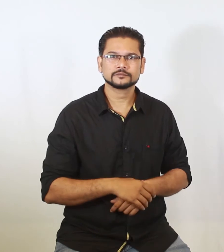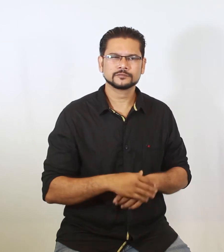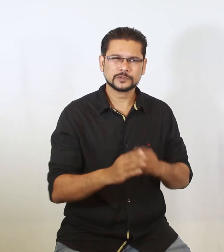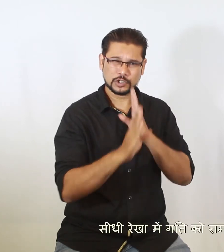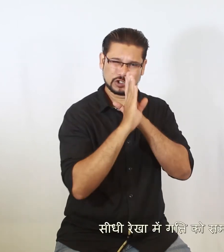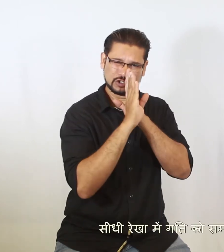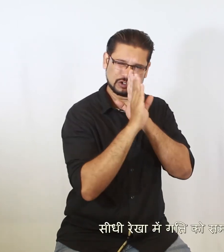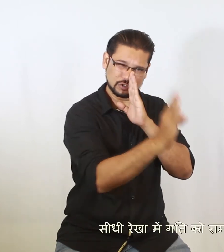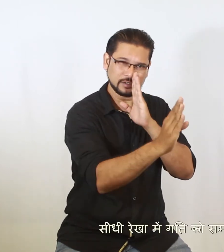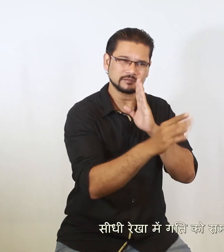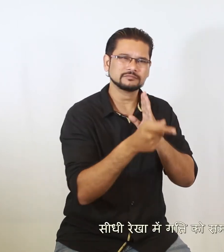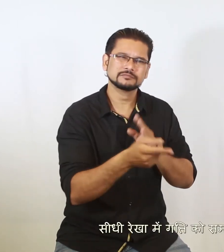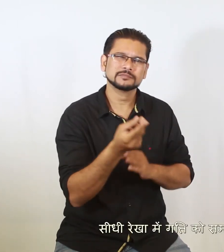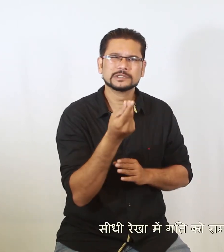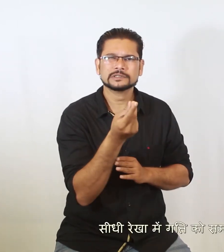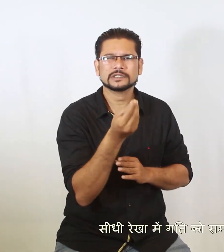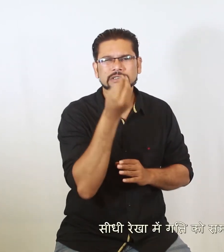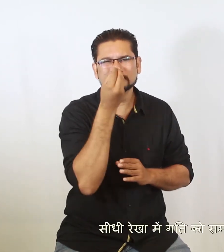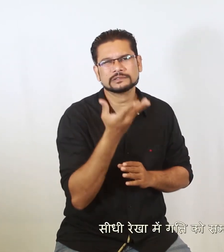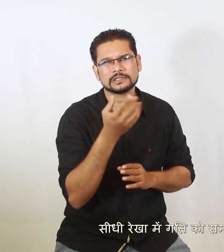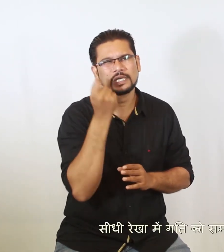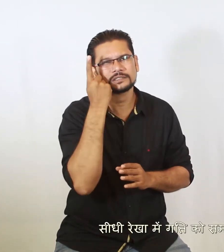सीधी रेखा में गती को समझना आसान है